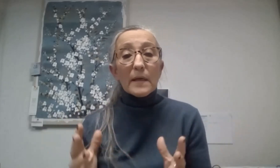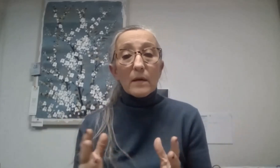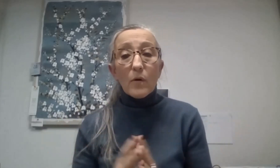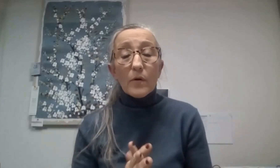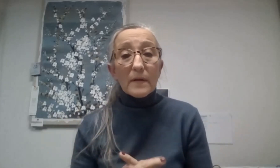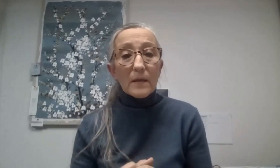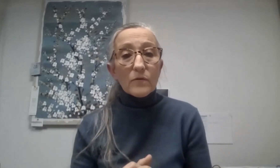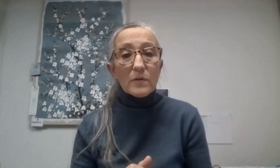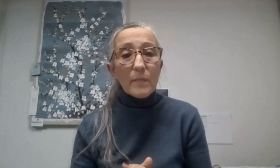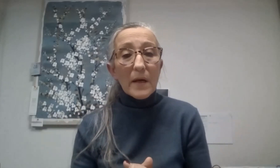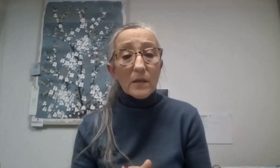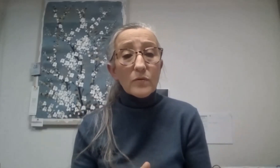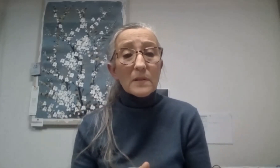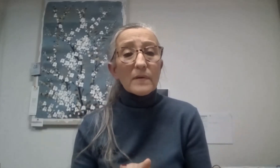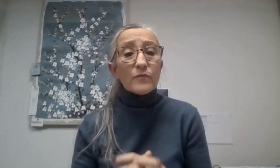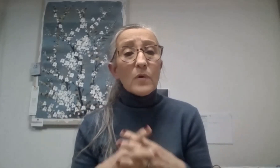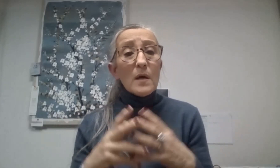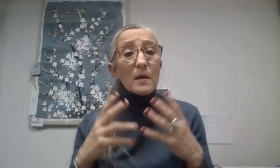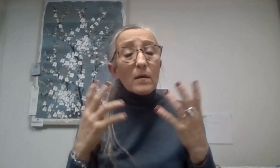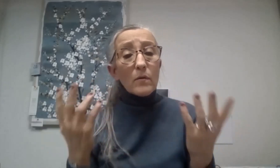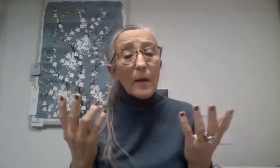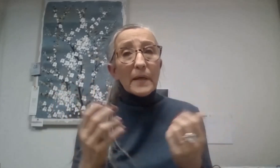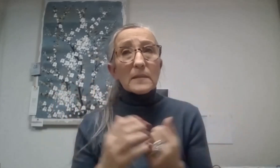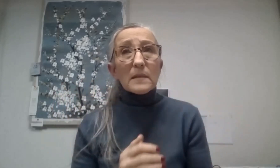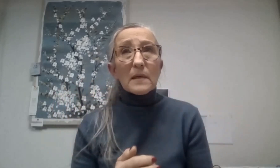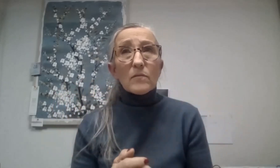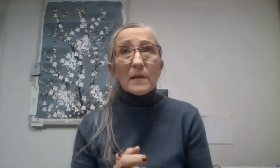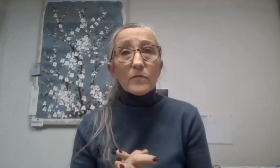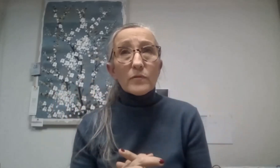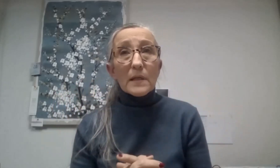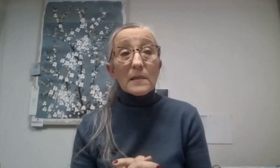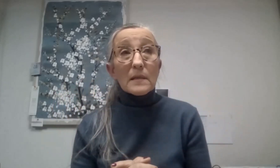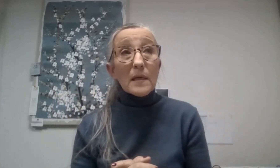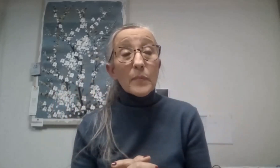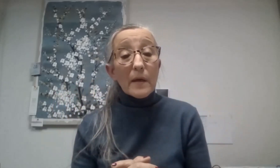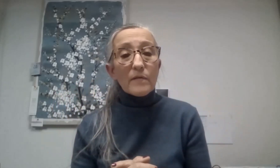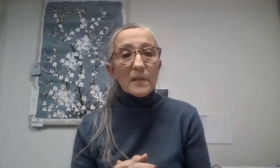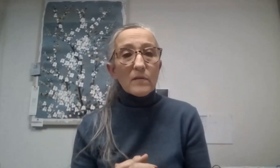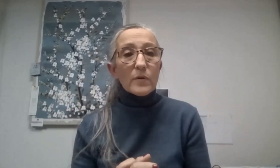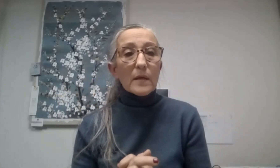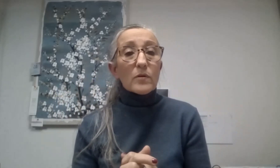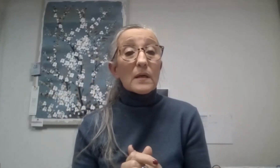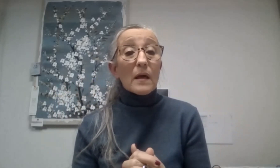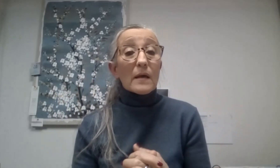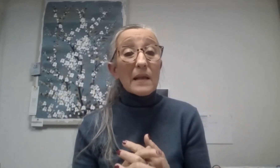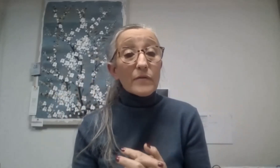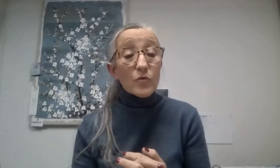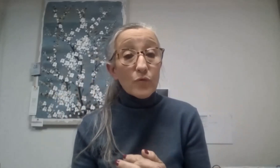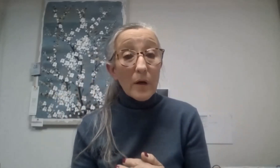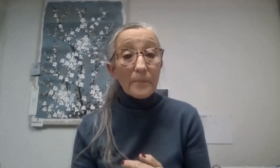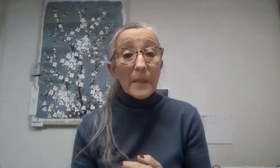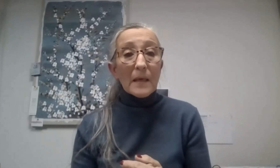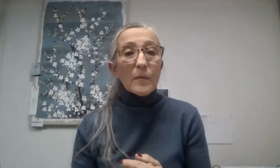vous voulez rentrer dans une démarche inclusive et vous appréciez l'éventualité, eh bien, effectivement, d'accueillir un